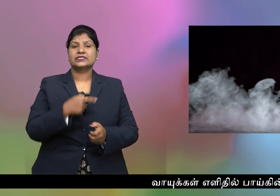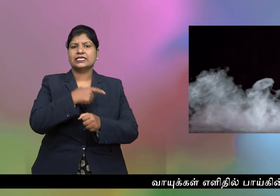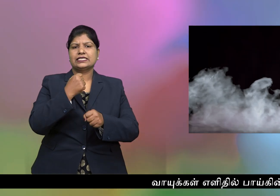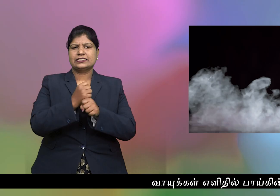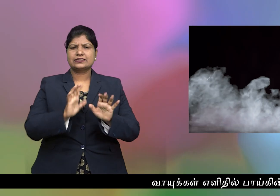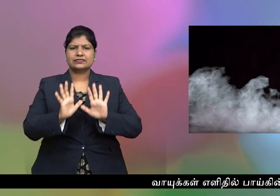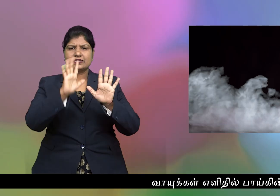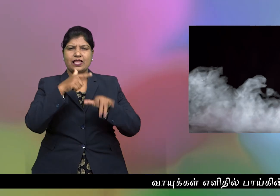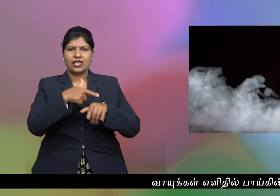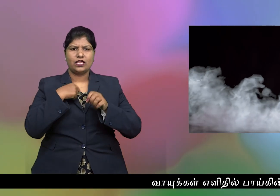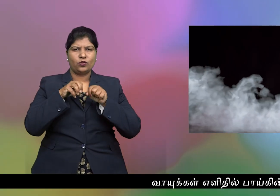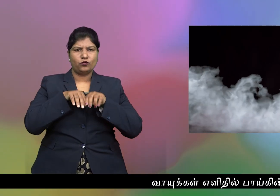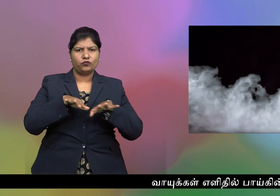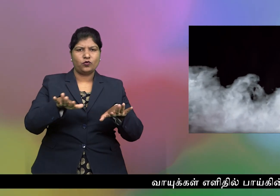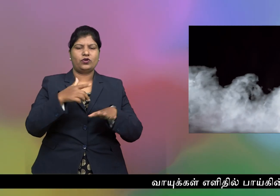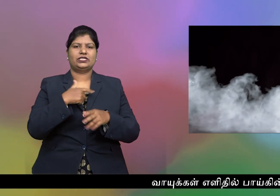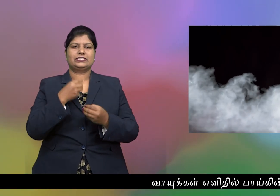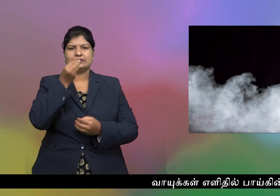வாயுக்கள் எளிதில் பாய்கின்றன.